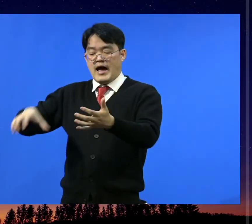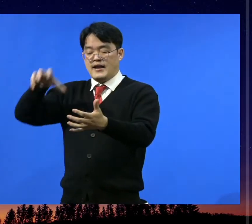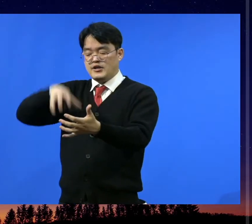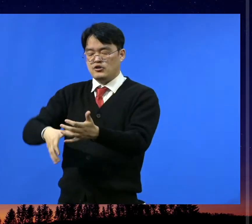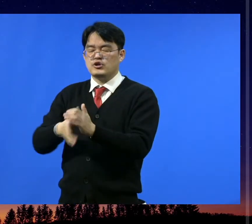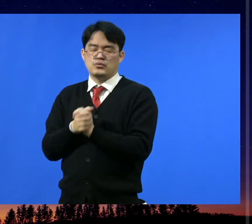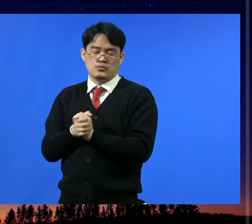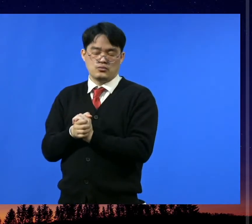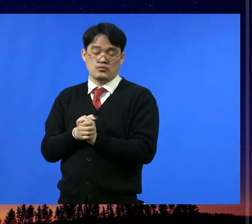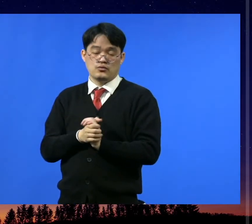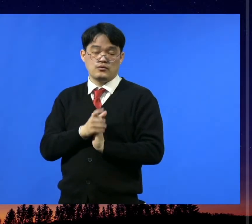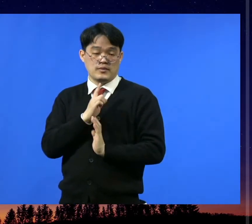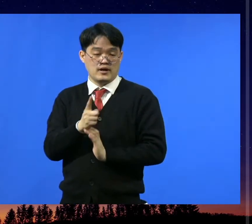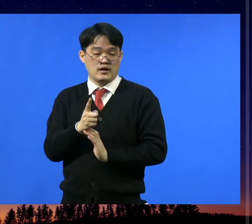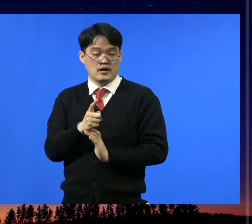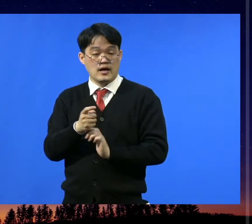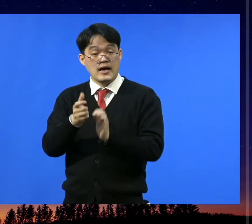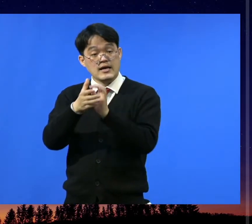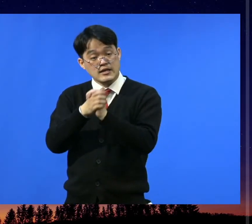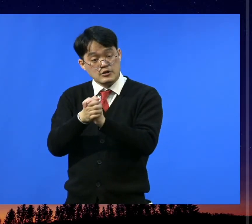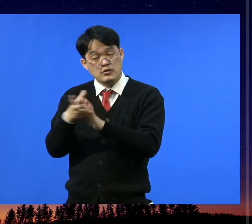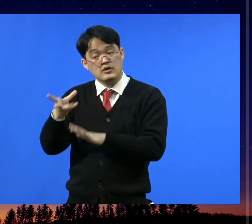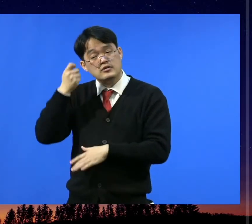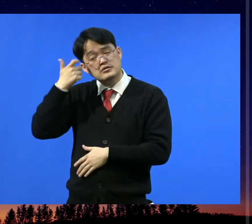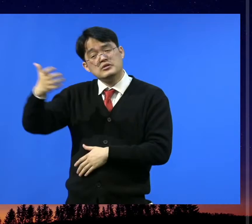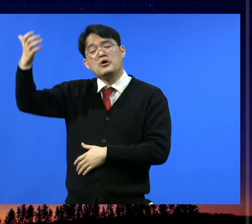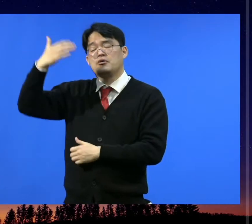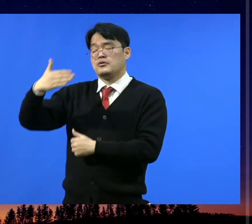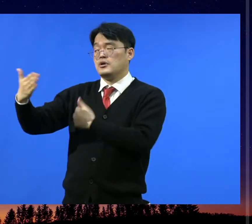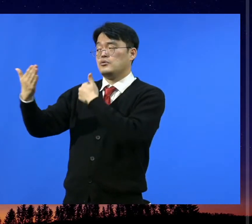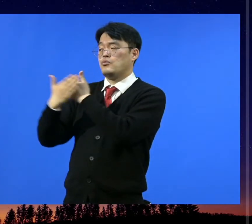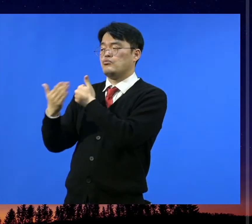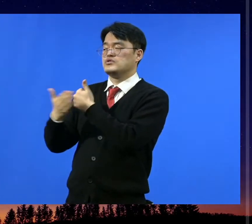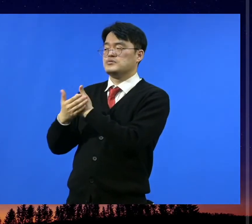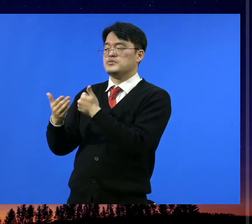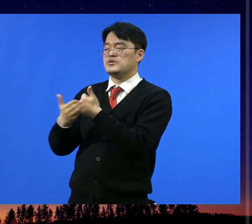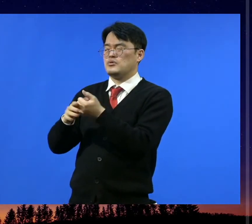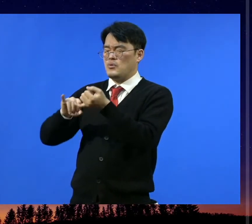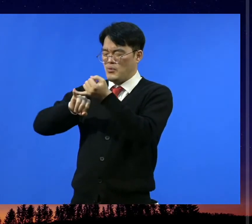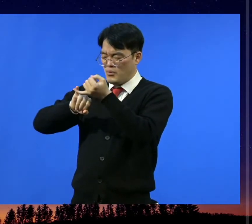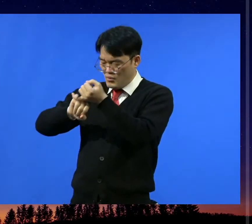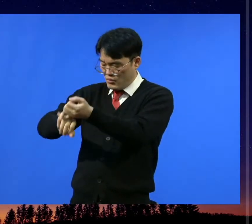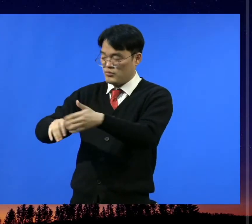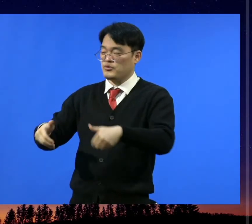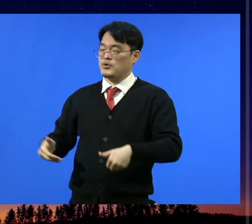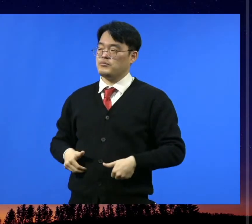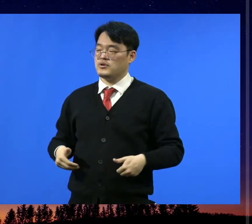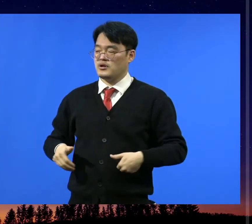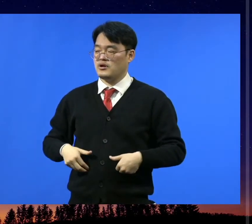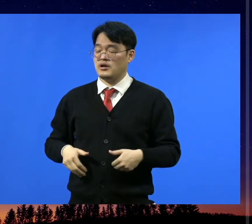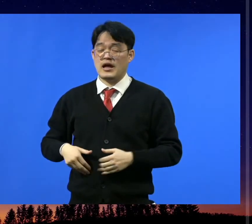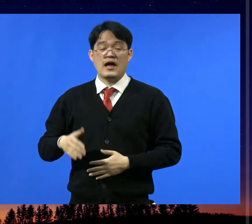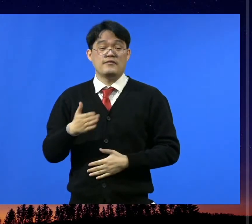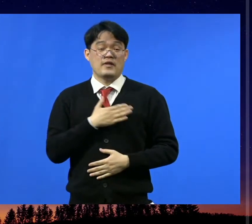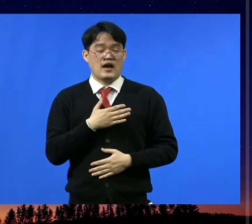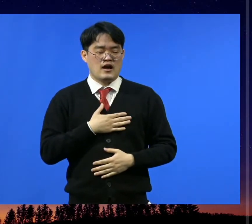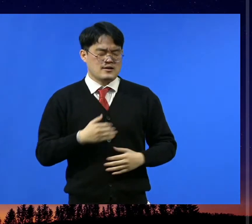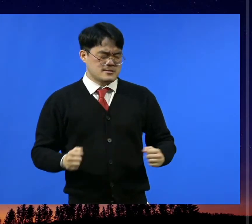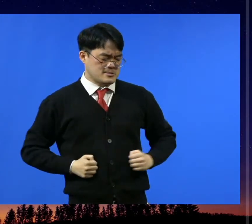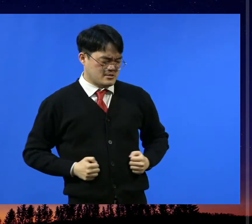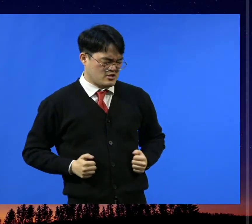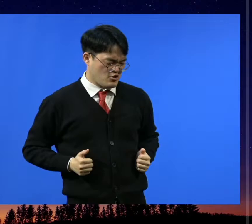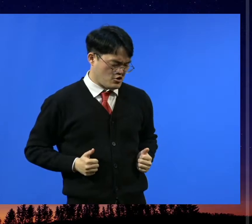기도는 성령의 도우심이 절실하게 필요하다는 거예요. 내가 열심히 하는 것에는 한계가 있습니다.